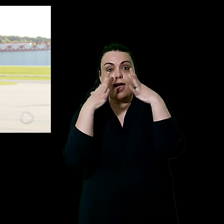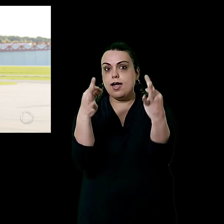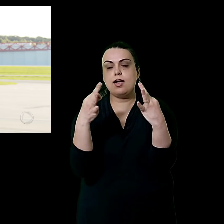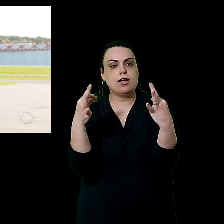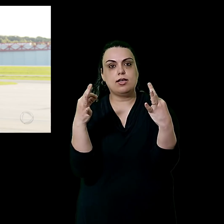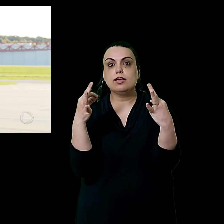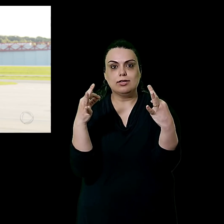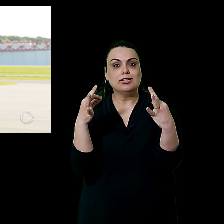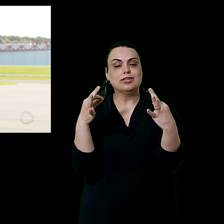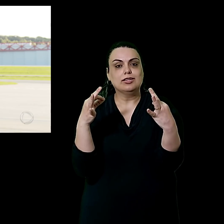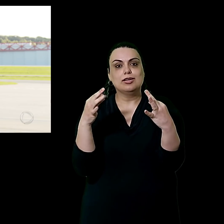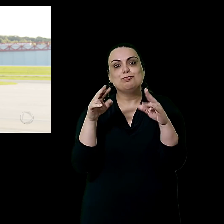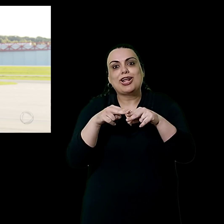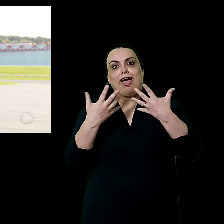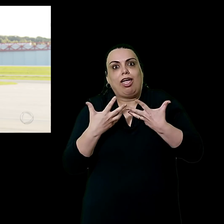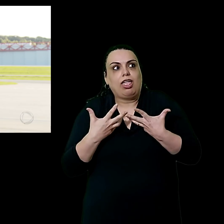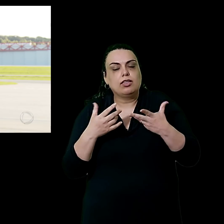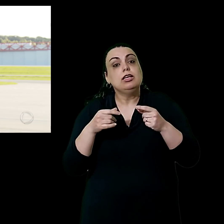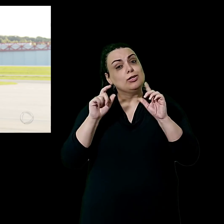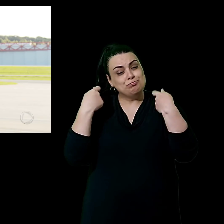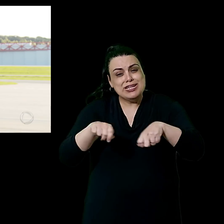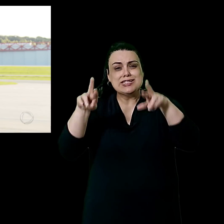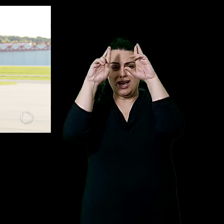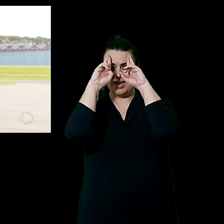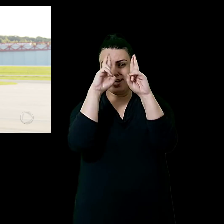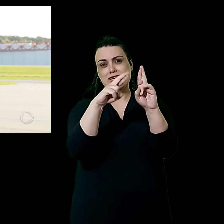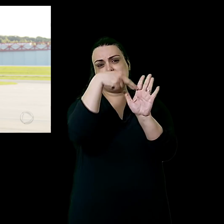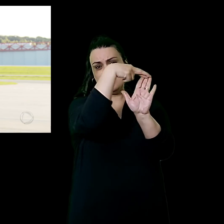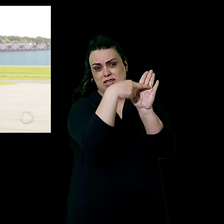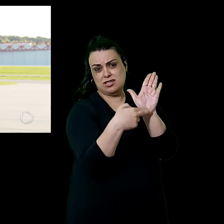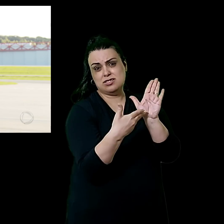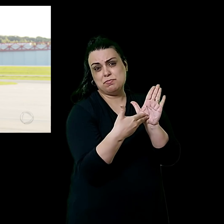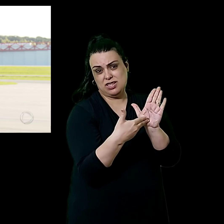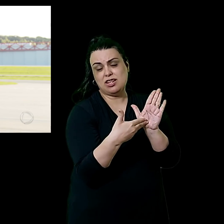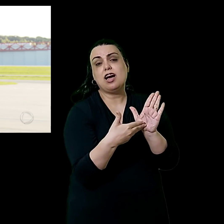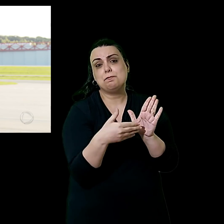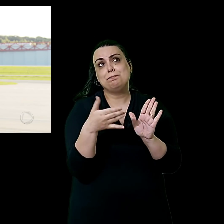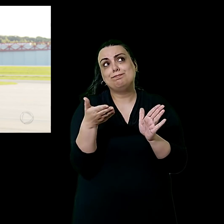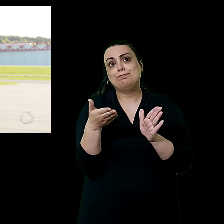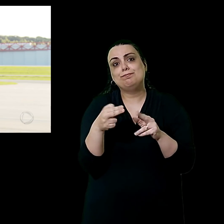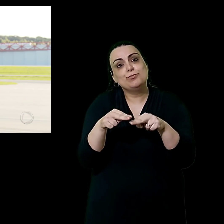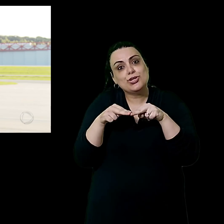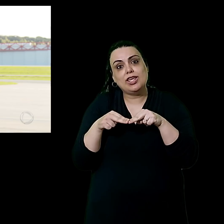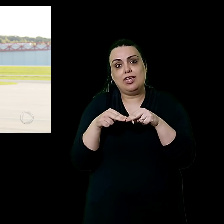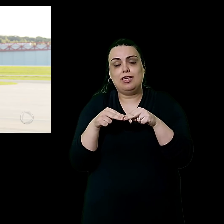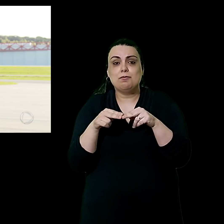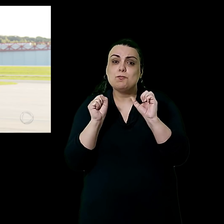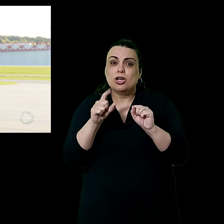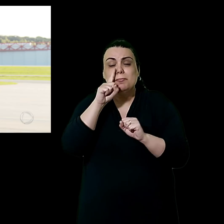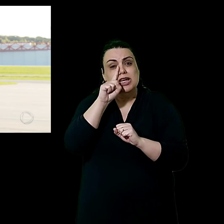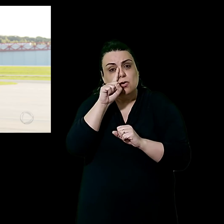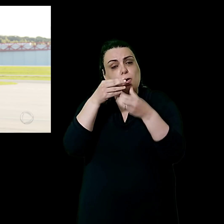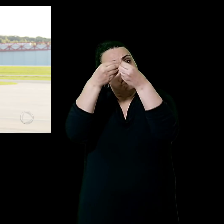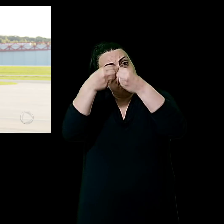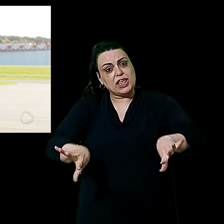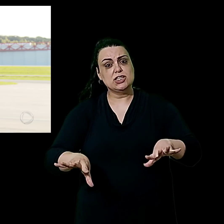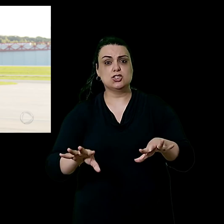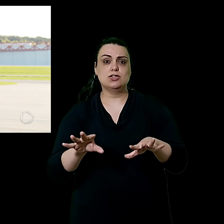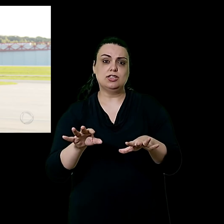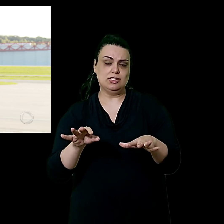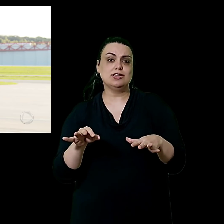fator muito importante a ser respeitado para que isso não mitigue a segurança de voo